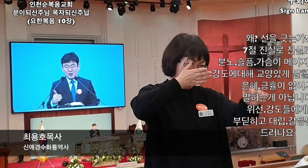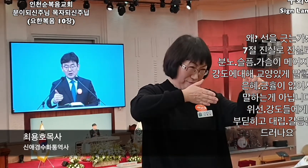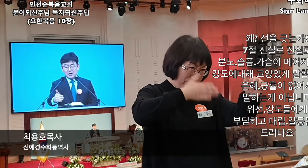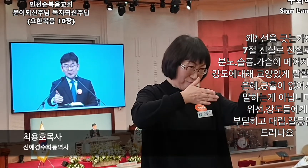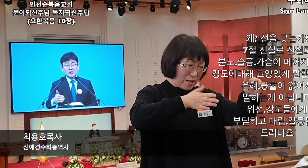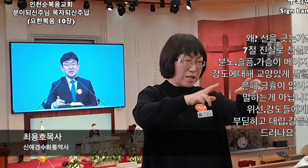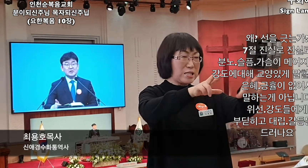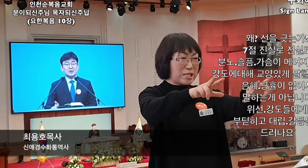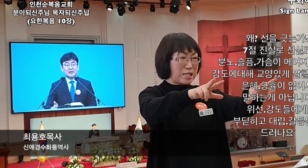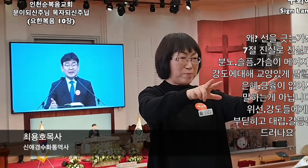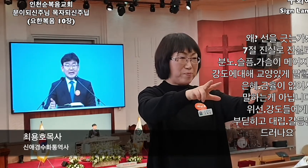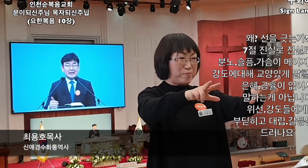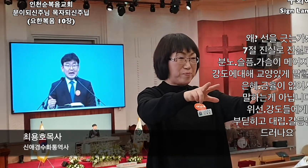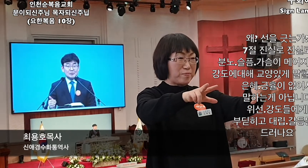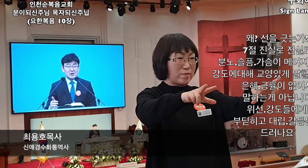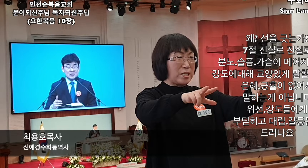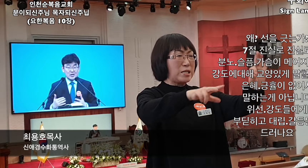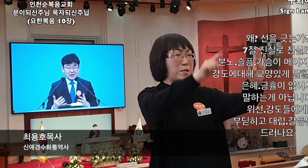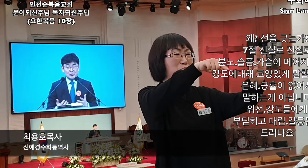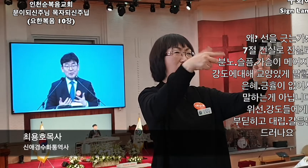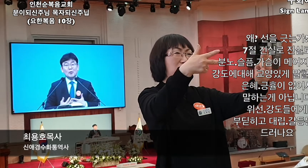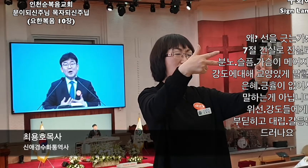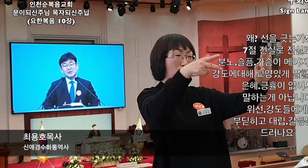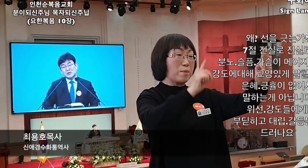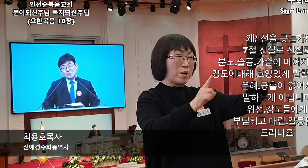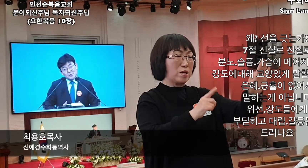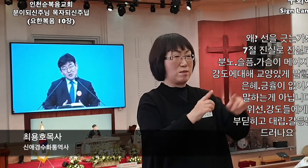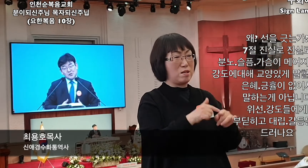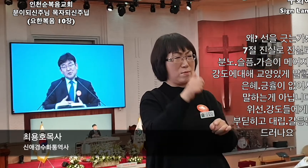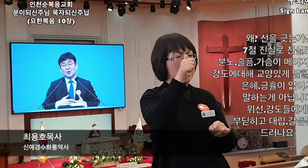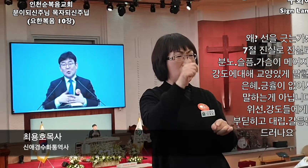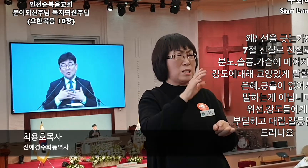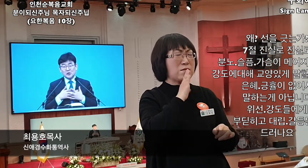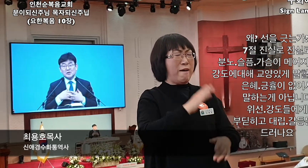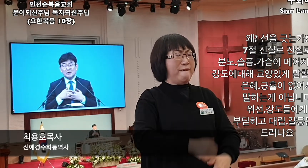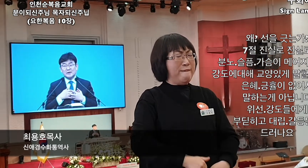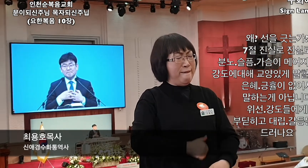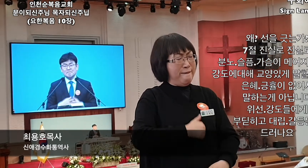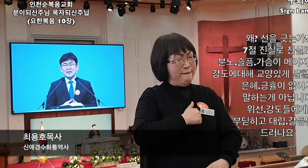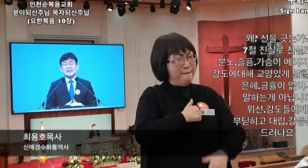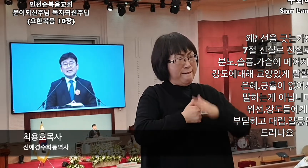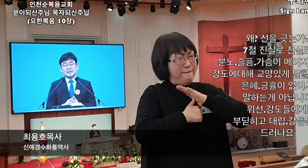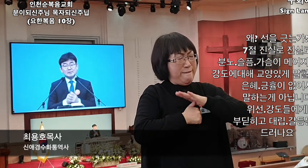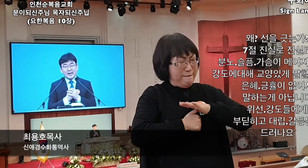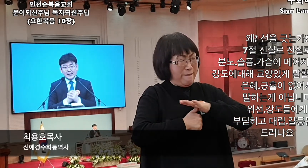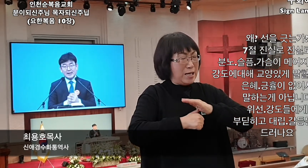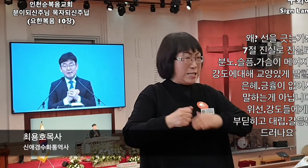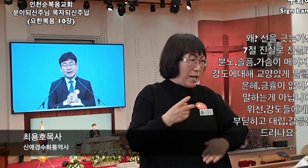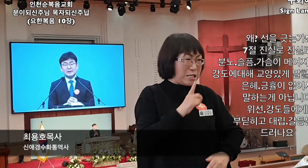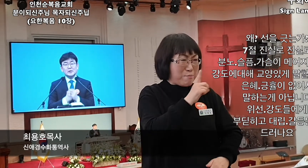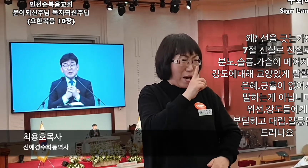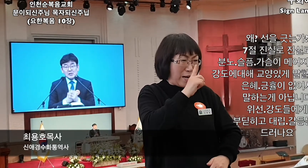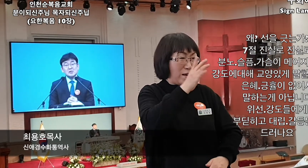하면서 지금 여기 7절에 나타나는 감정은 예수님이 뭐가 지금 치밀어 오르시는 거예요. 다시 말해야 될 것 같아요.